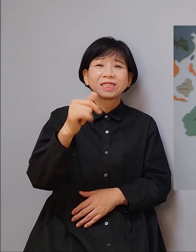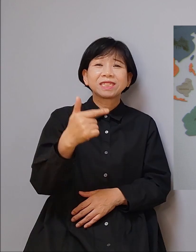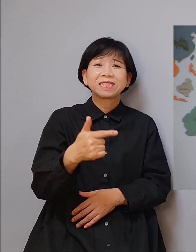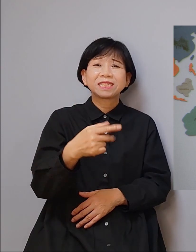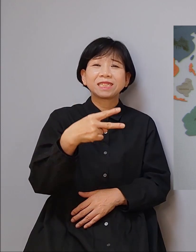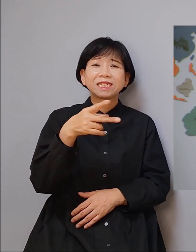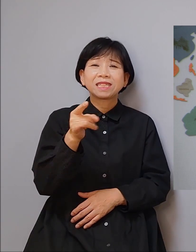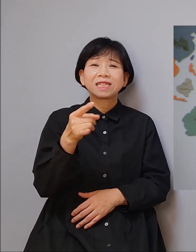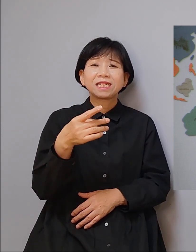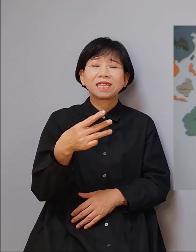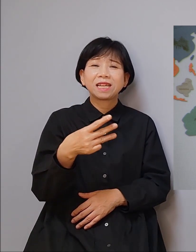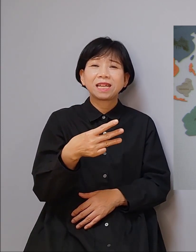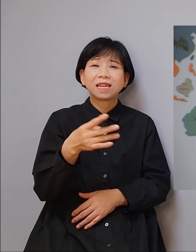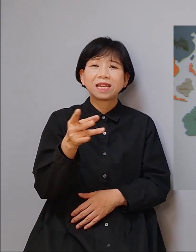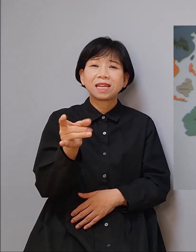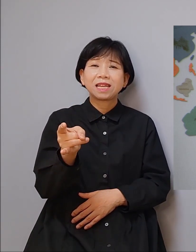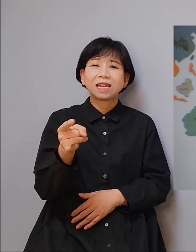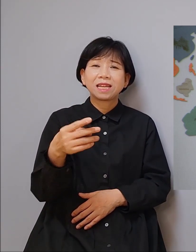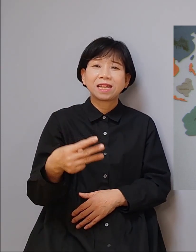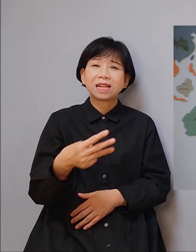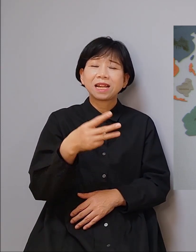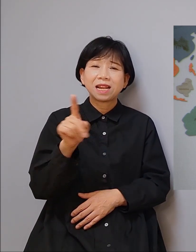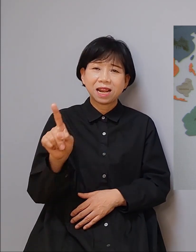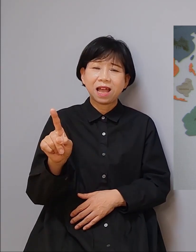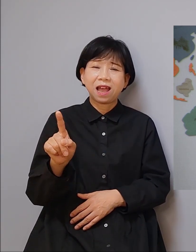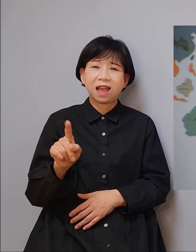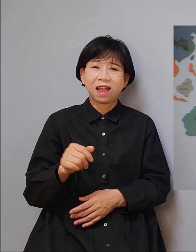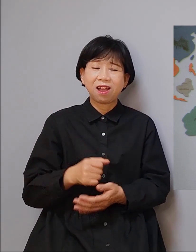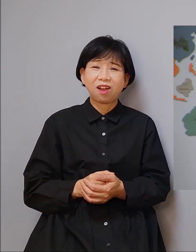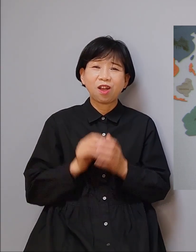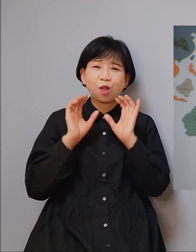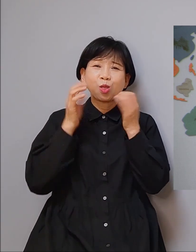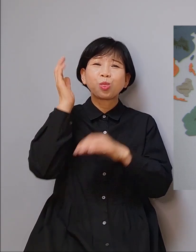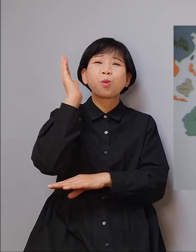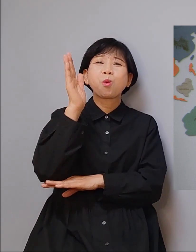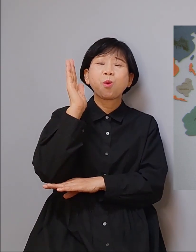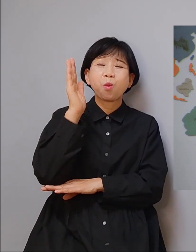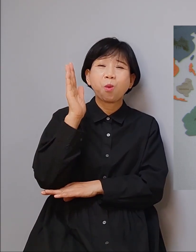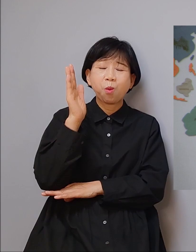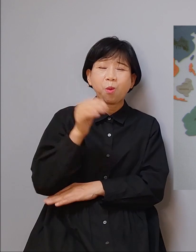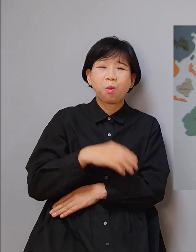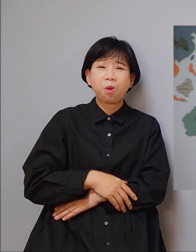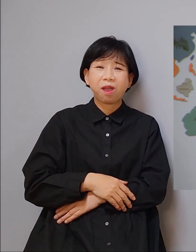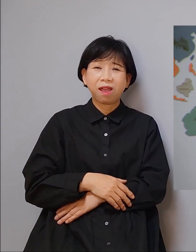동화입니다. 동화는 지어낸 이야기죠.